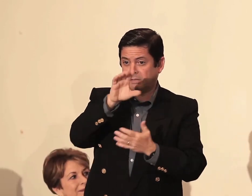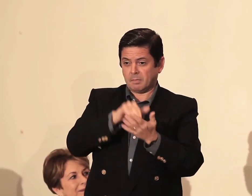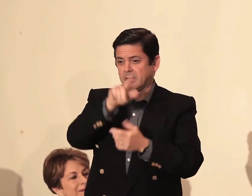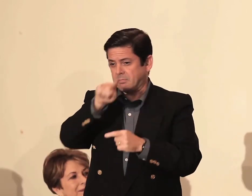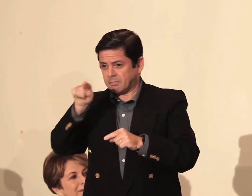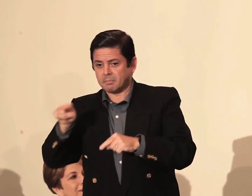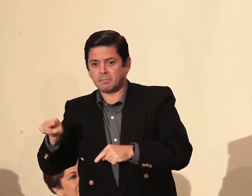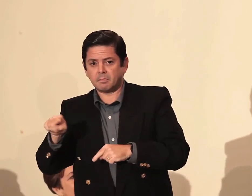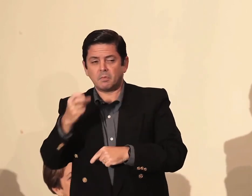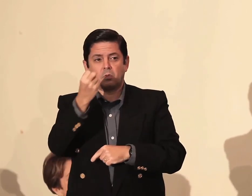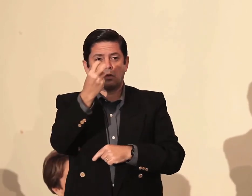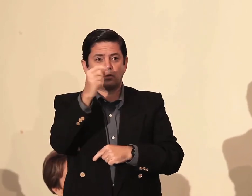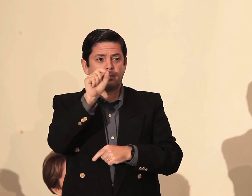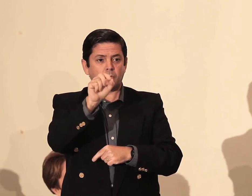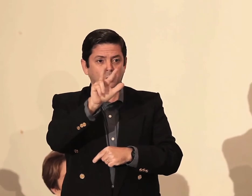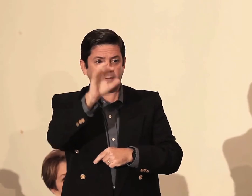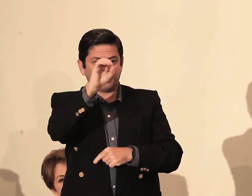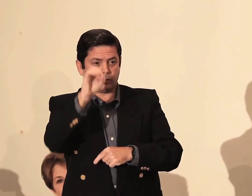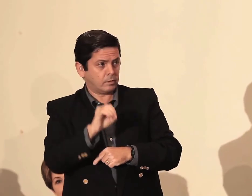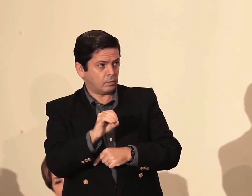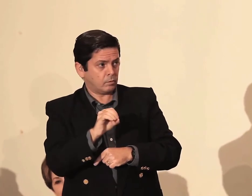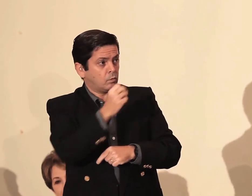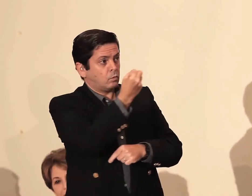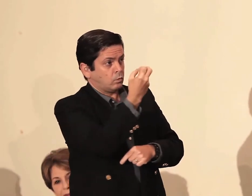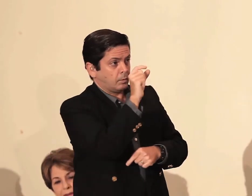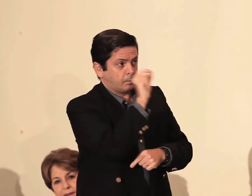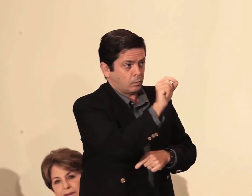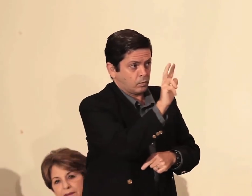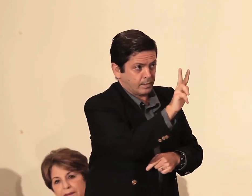Esos 9 millones, más de 9 millones de personas,